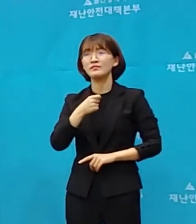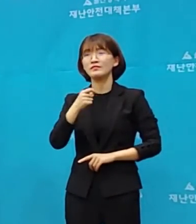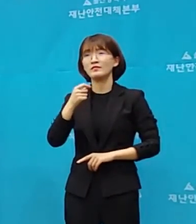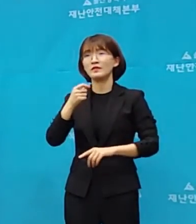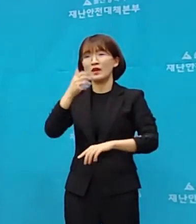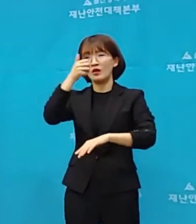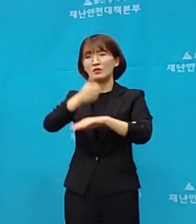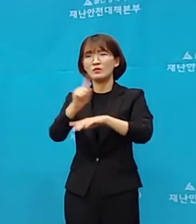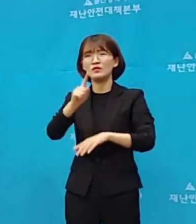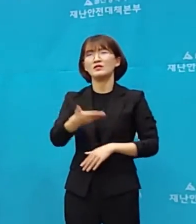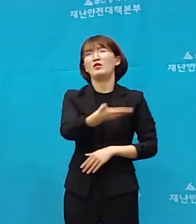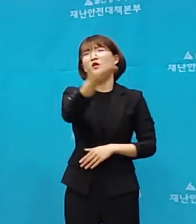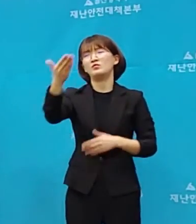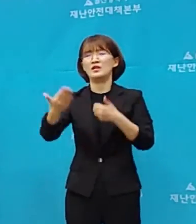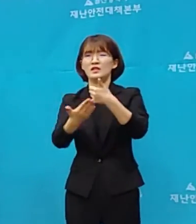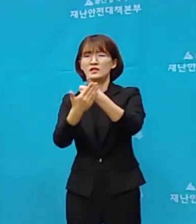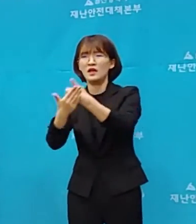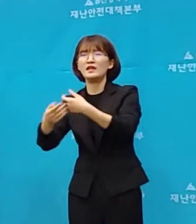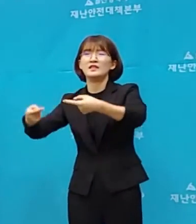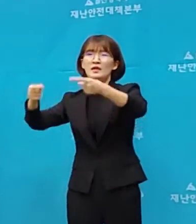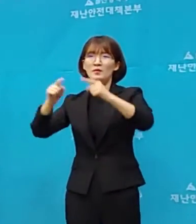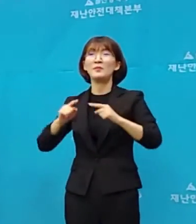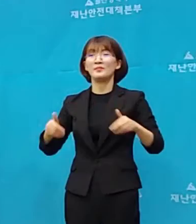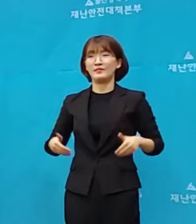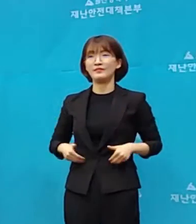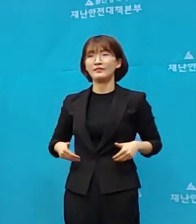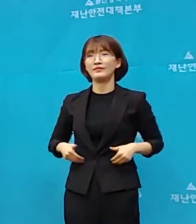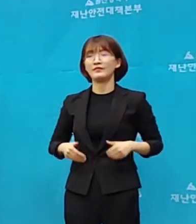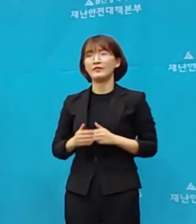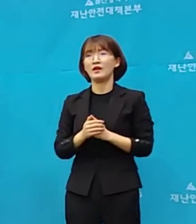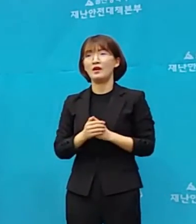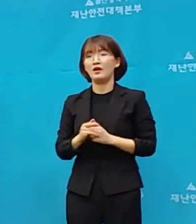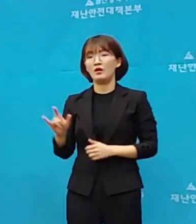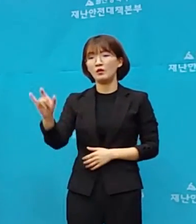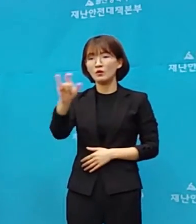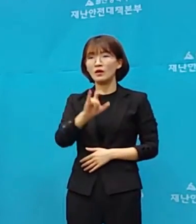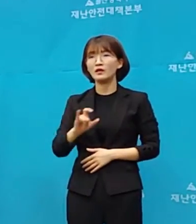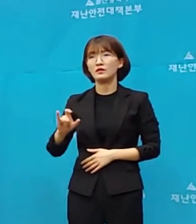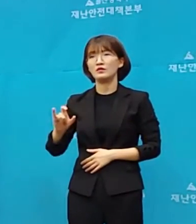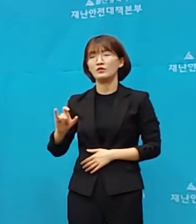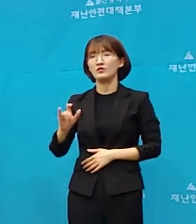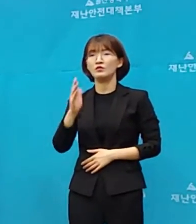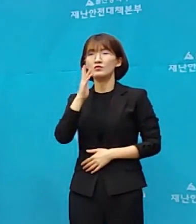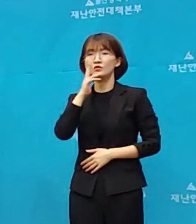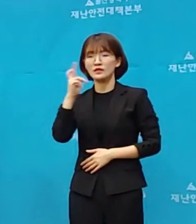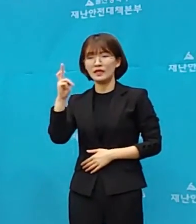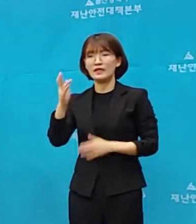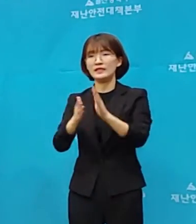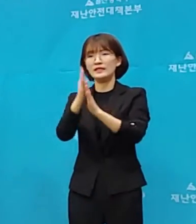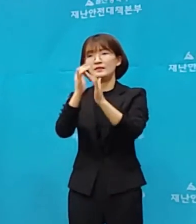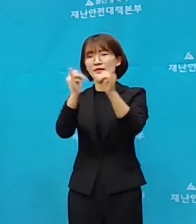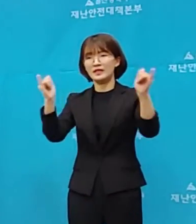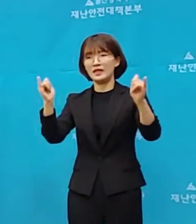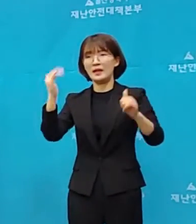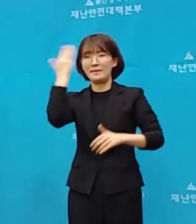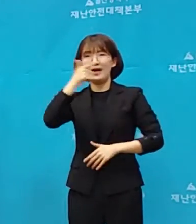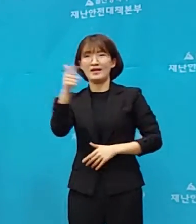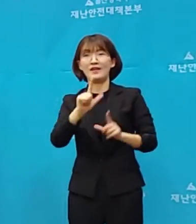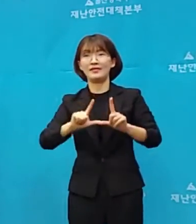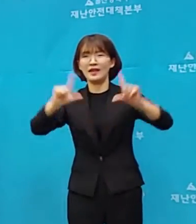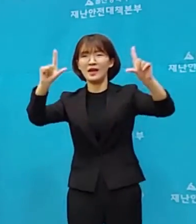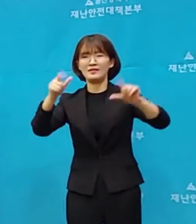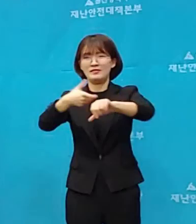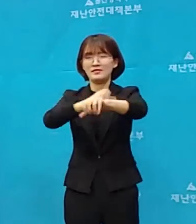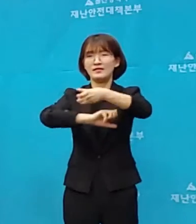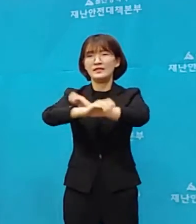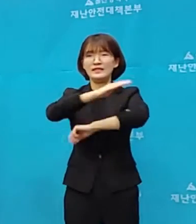모두의 참여와 협조일 것입니다. 코로나19 울산 시민 방역의 날에 적극 동참해